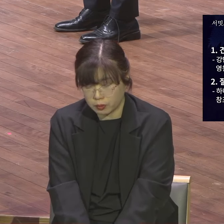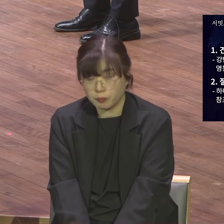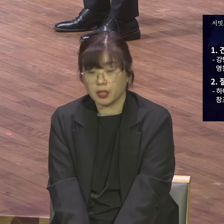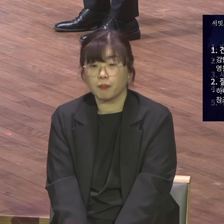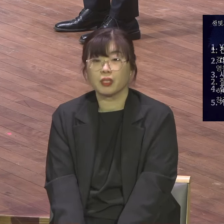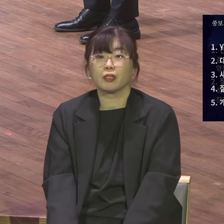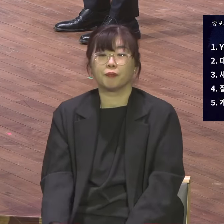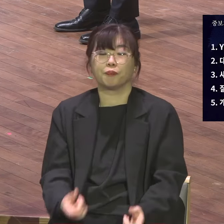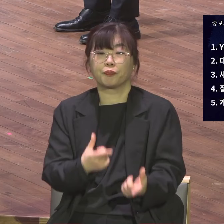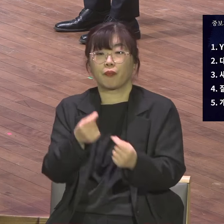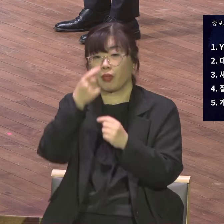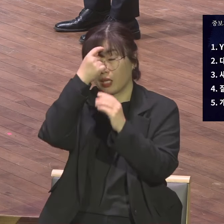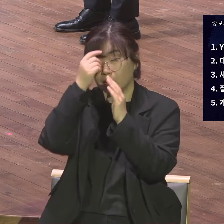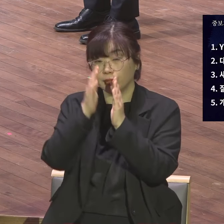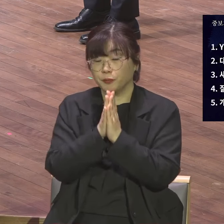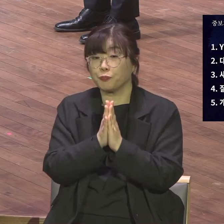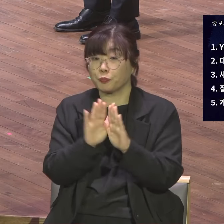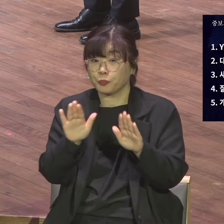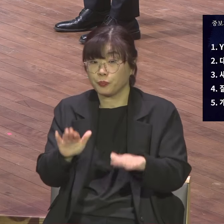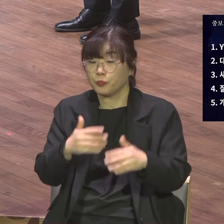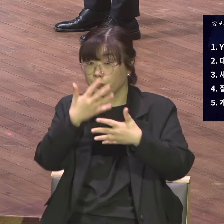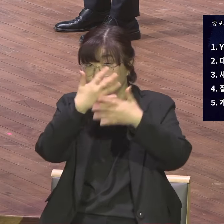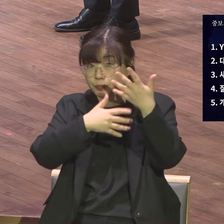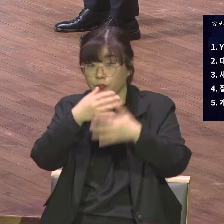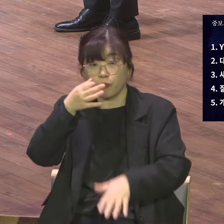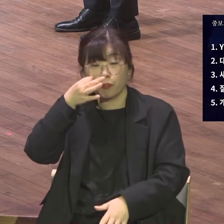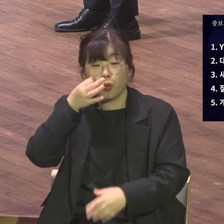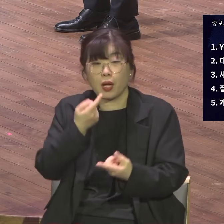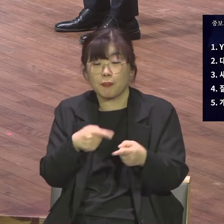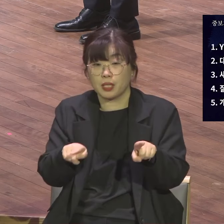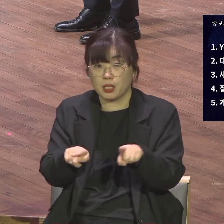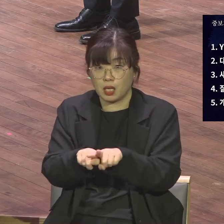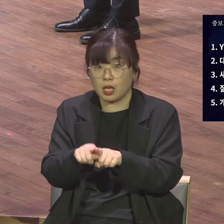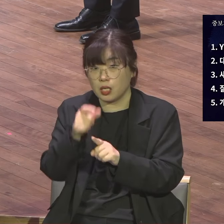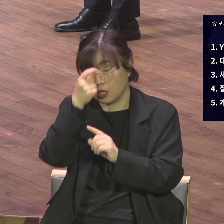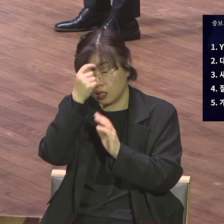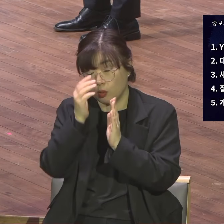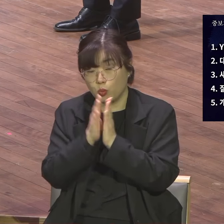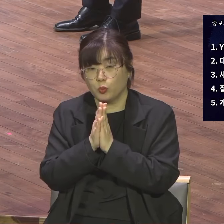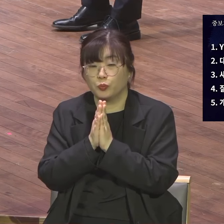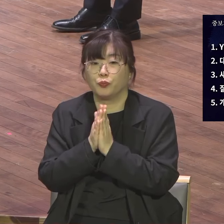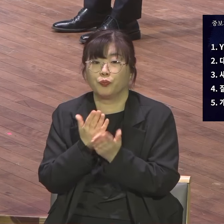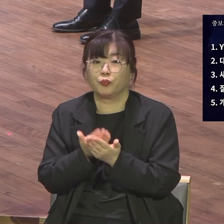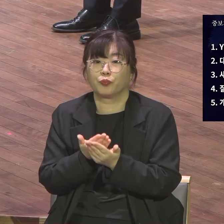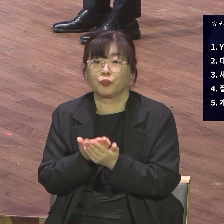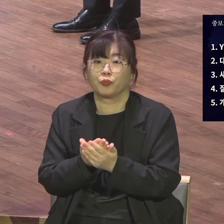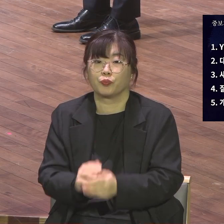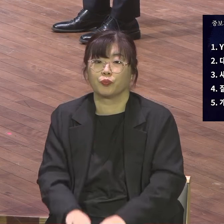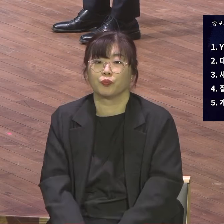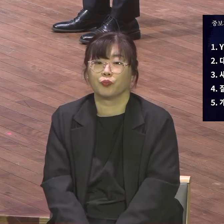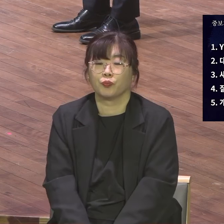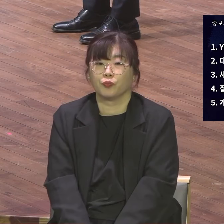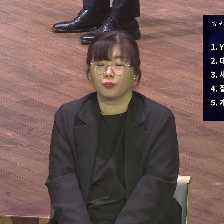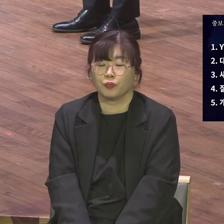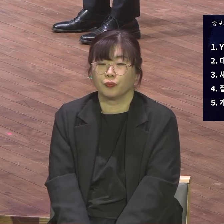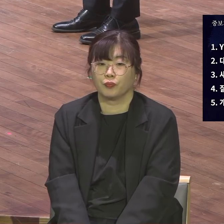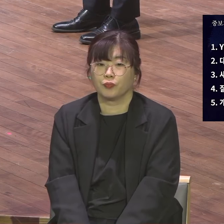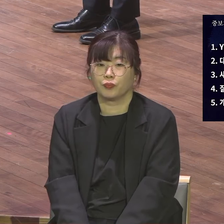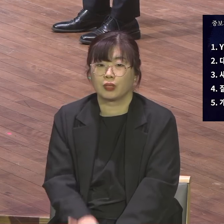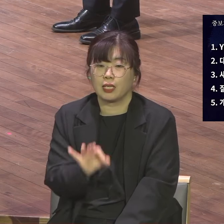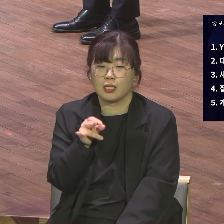화면에 띄어진 기도 제목을 보며 중보 기도하시겠습니다. 특별히 오늘 기간 보고한 YSS를 놓고 기도하길